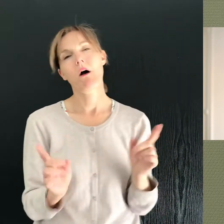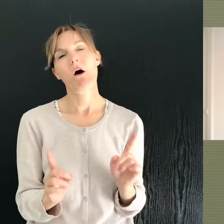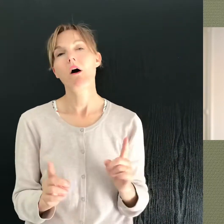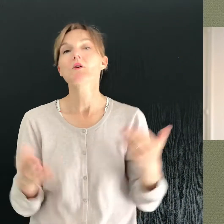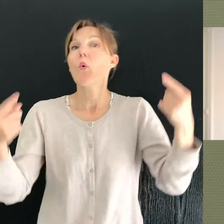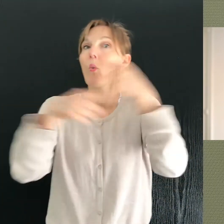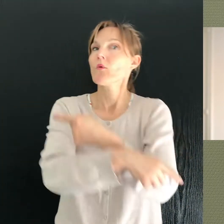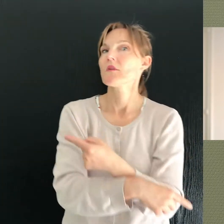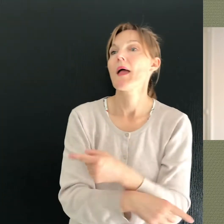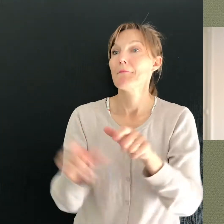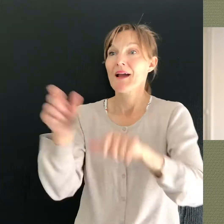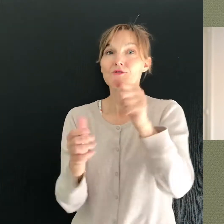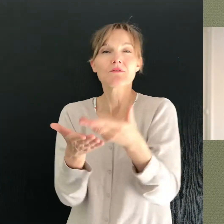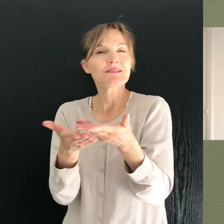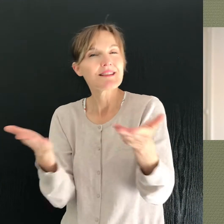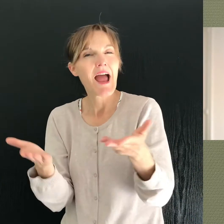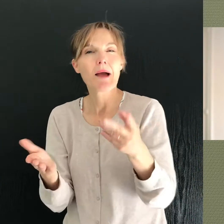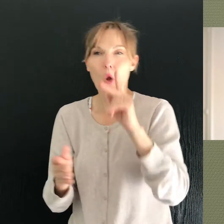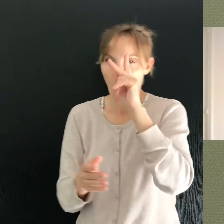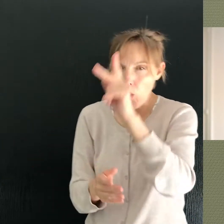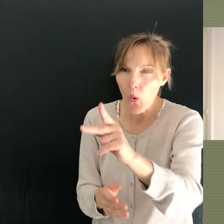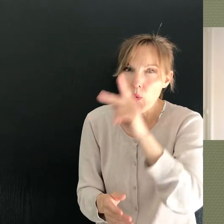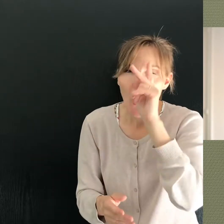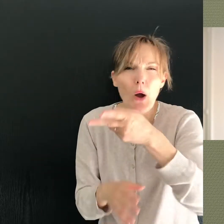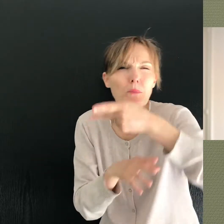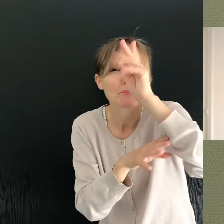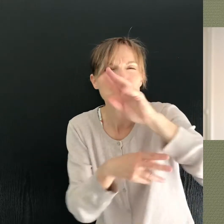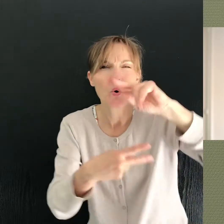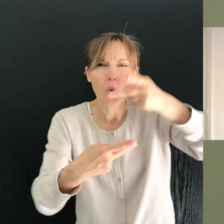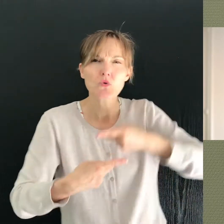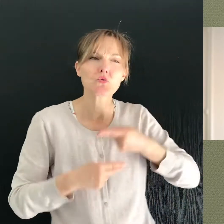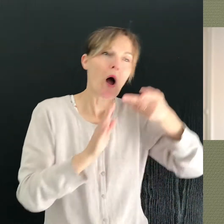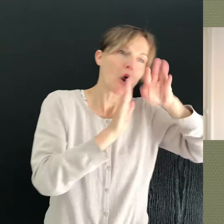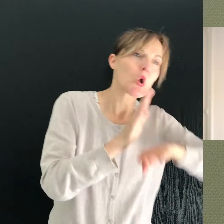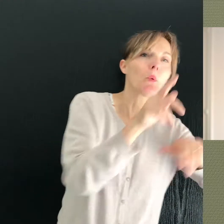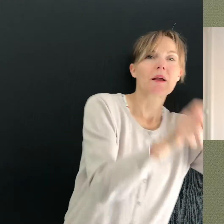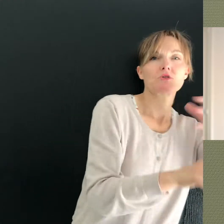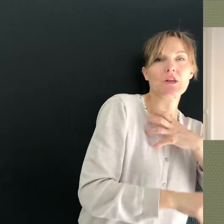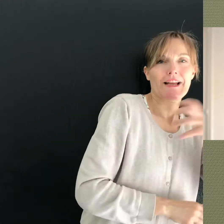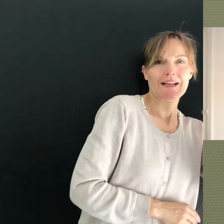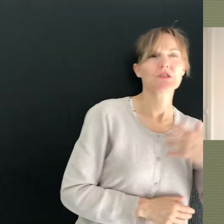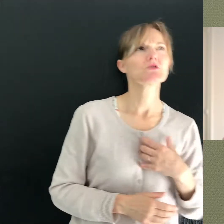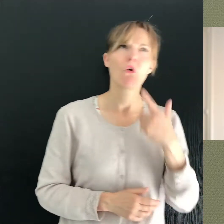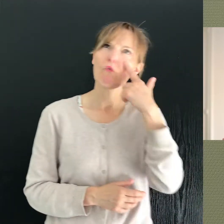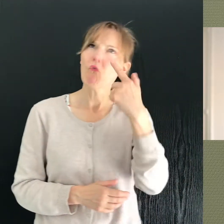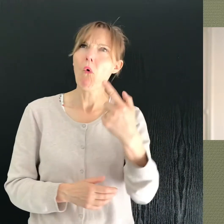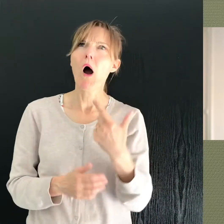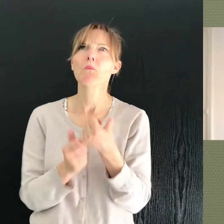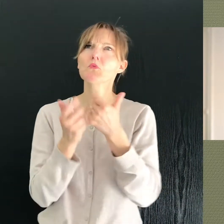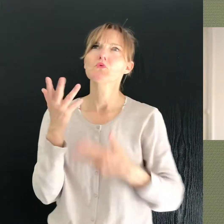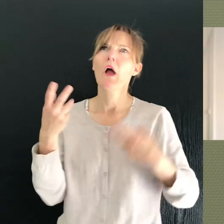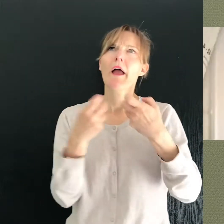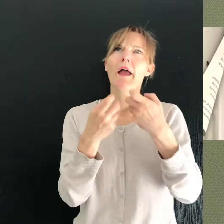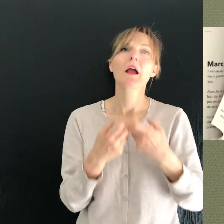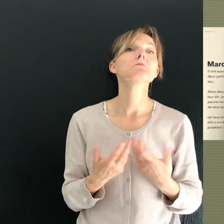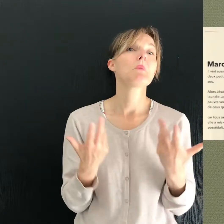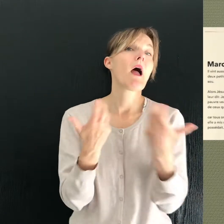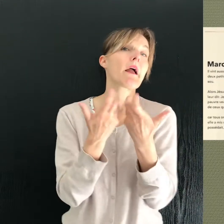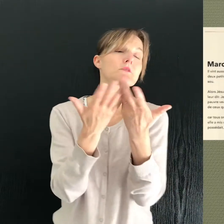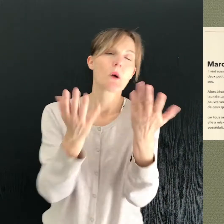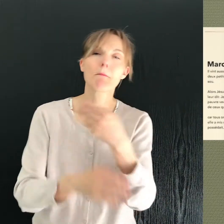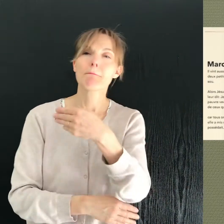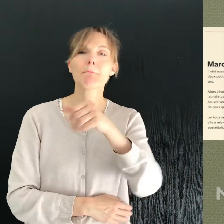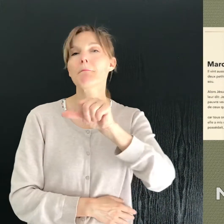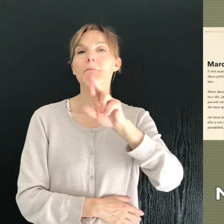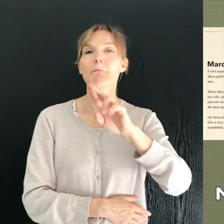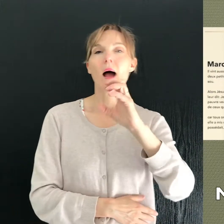personnes simples étaient davantage honorées que les riches. Et nous pouvons citer différents exemples. Par exemple, dans l'évangile